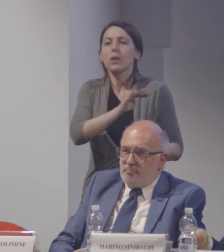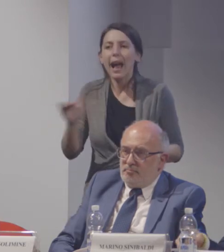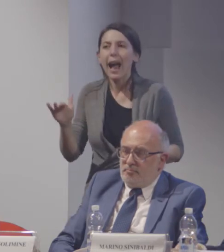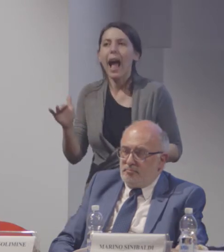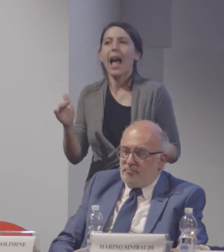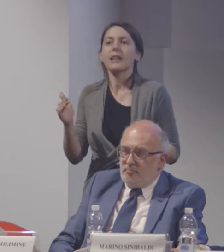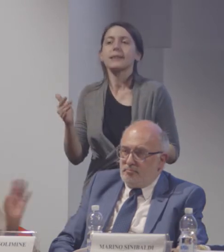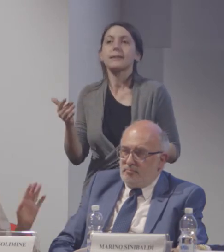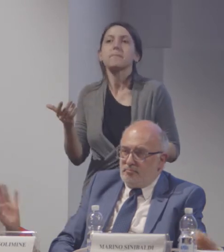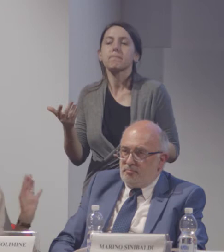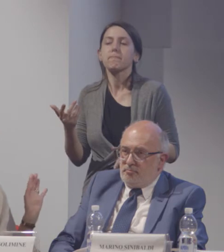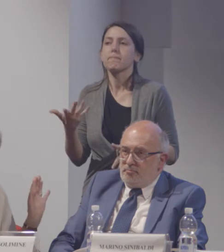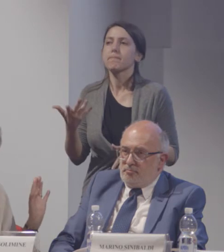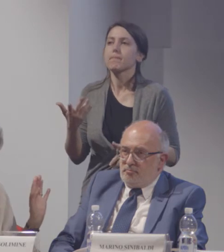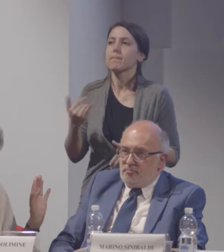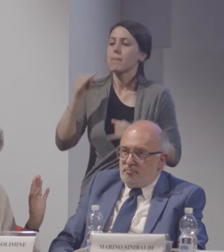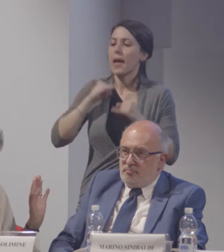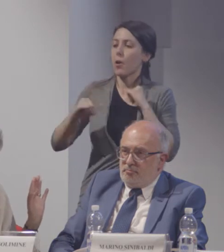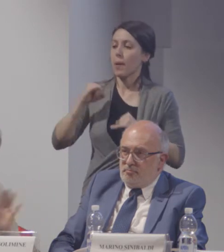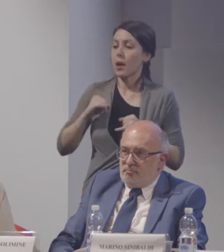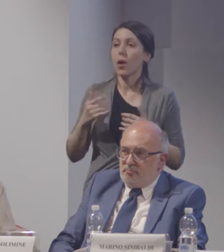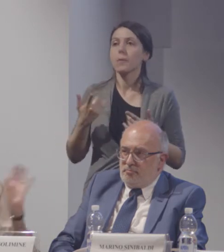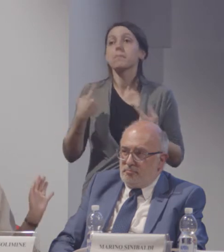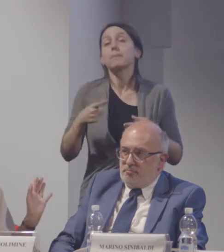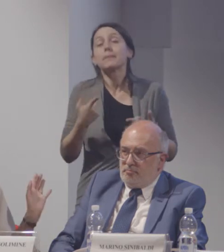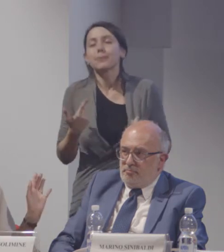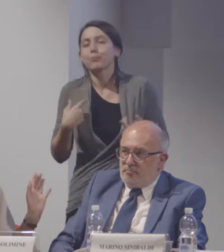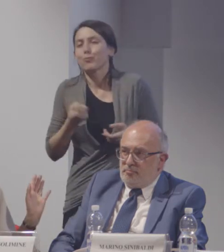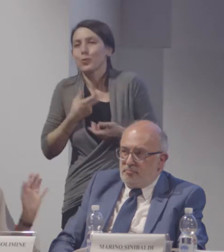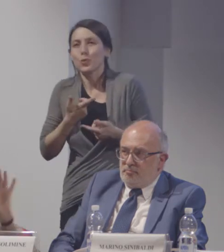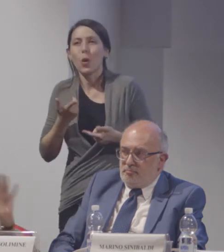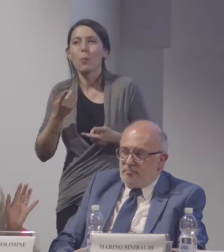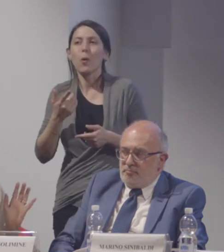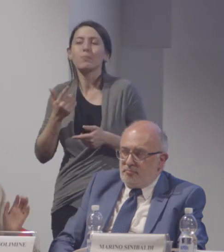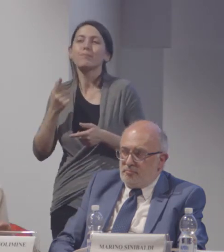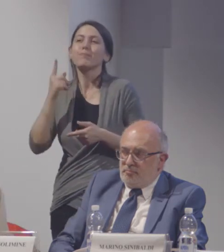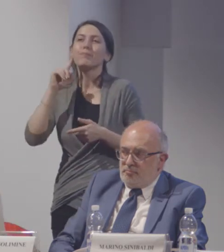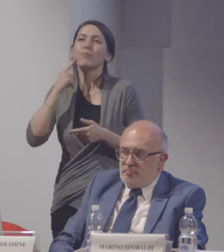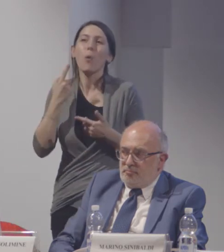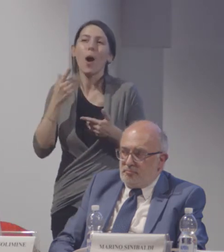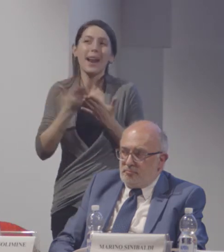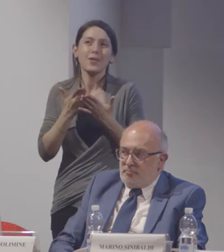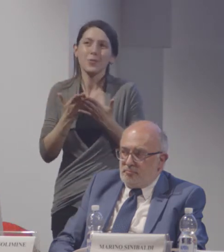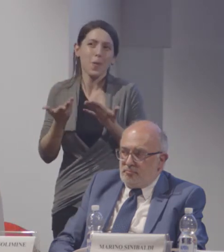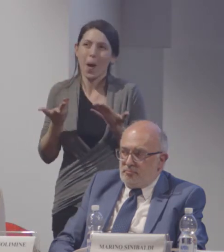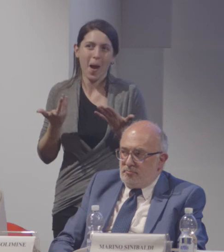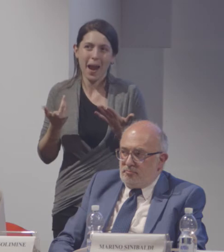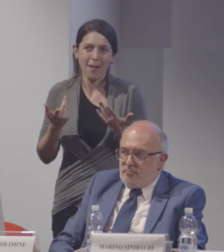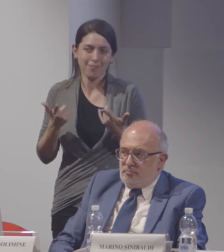più svantaggiati, ciò che mi permetto di dire, Ministra, nella buona scuola non c'è.